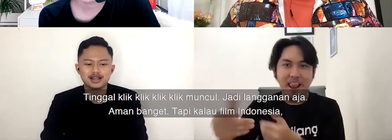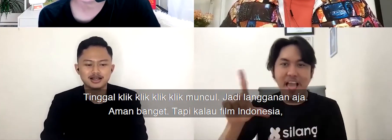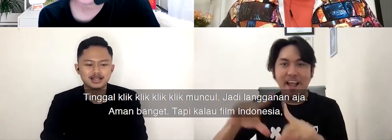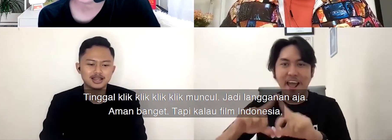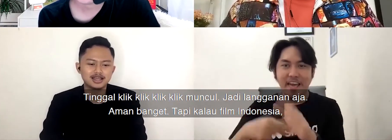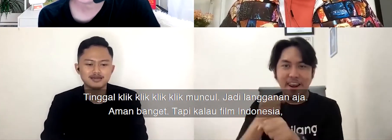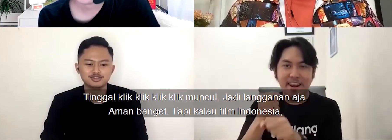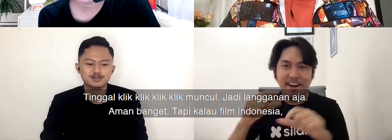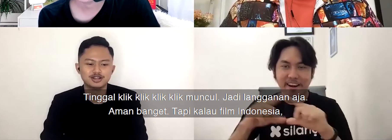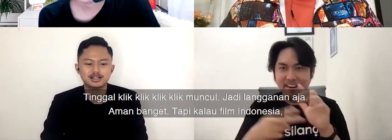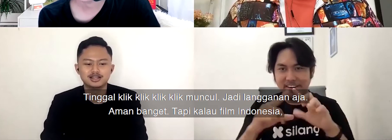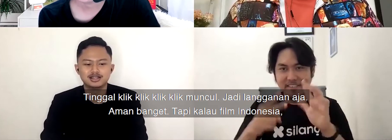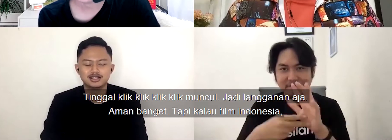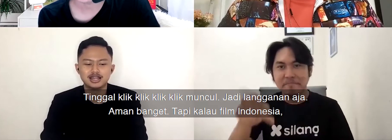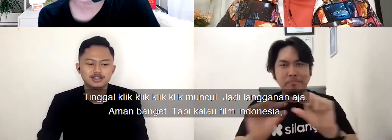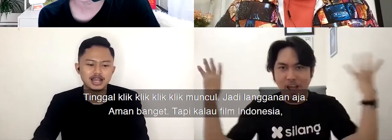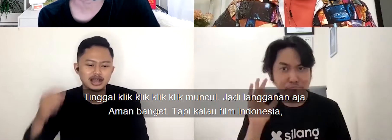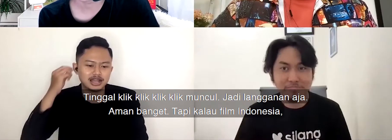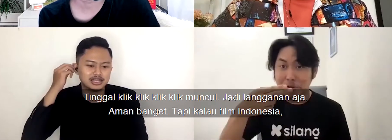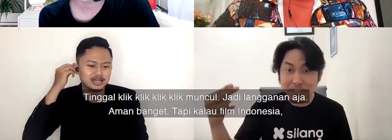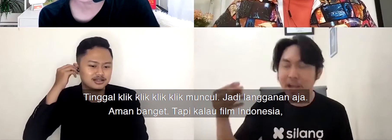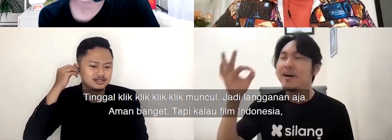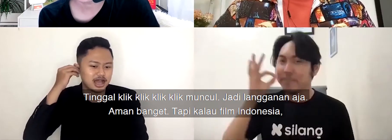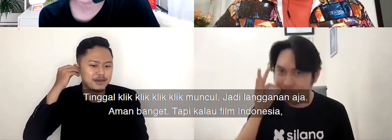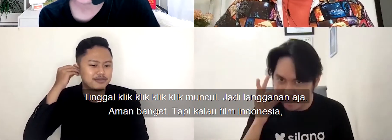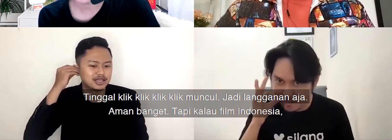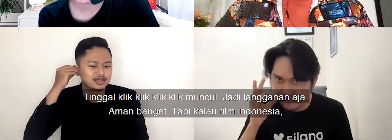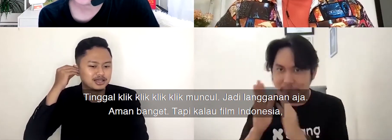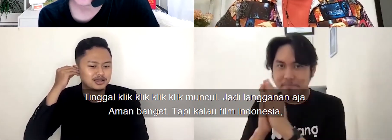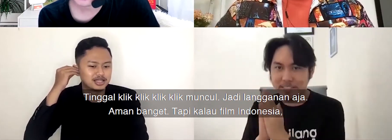klik-klik aja gitu